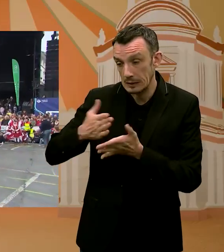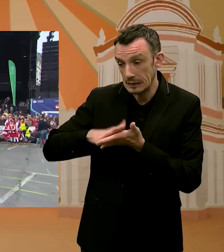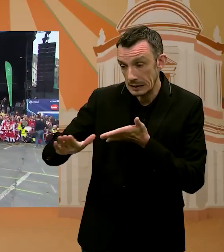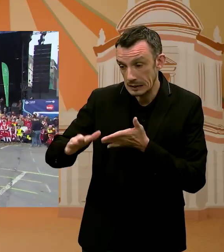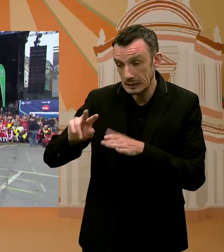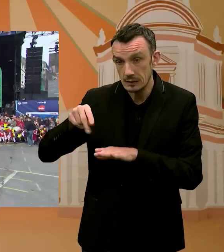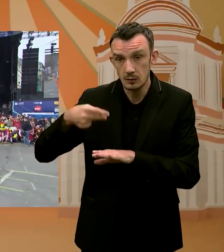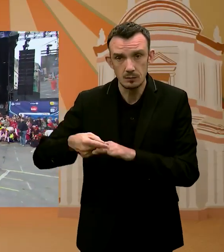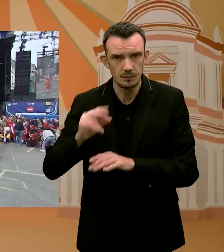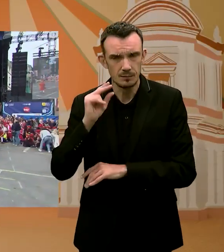sorti.